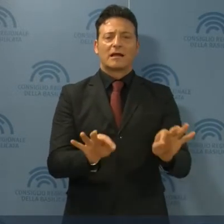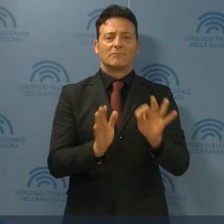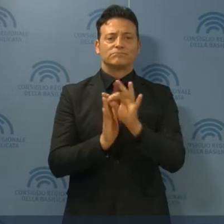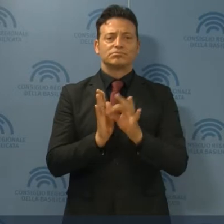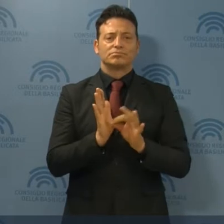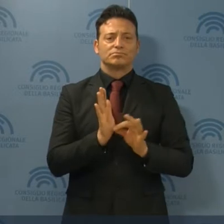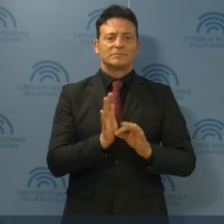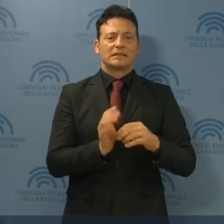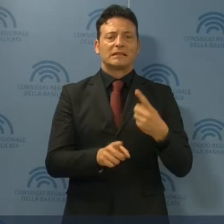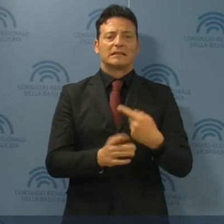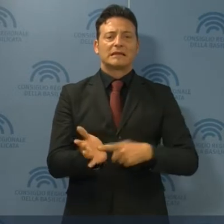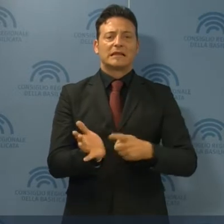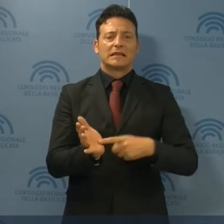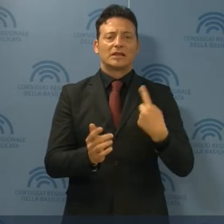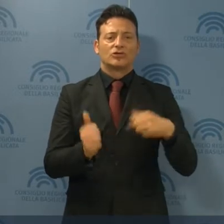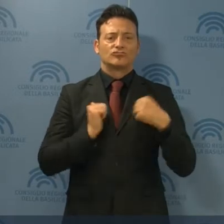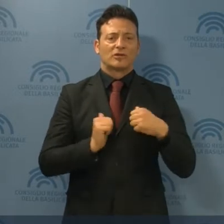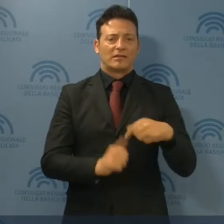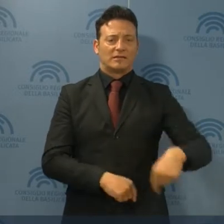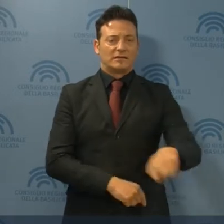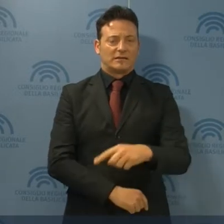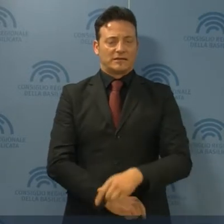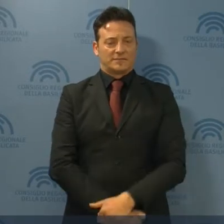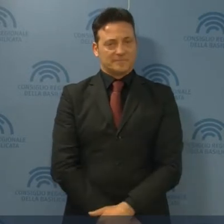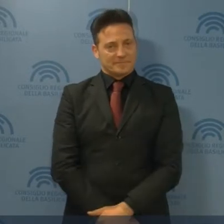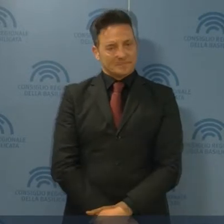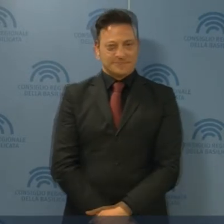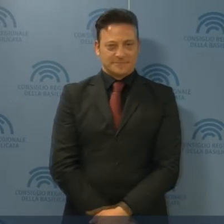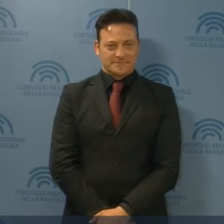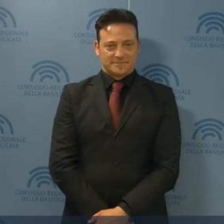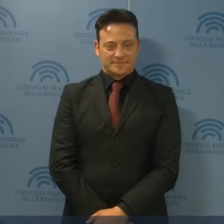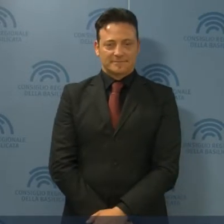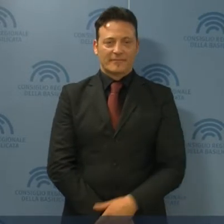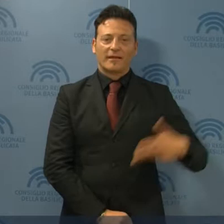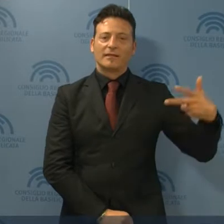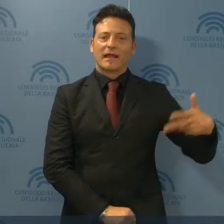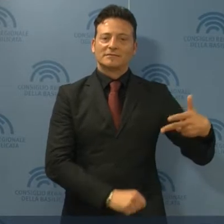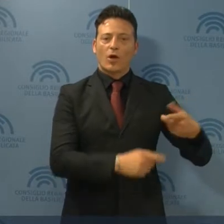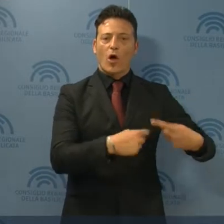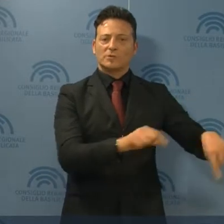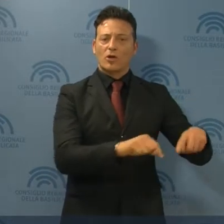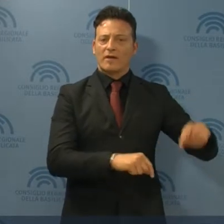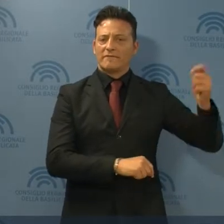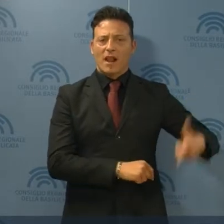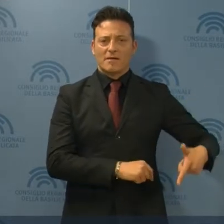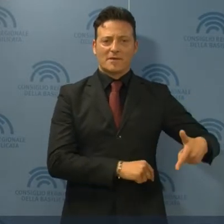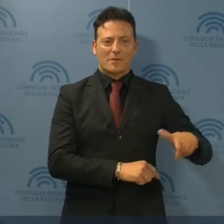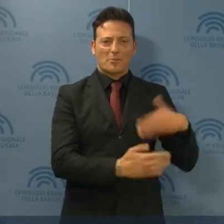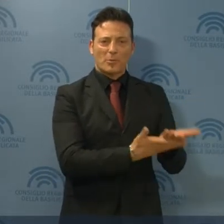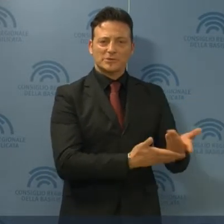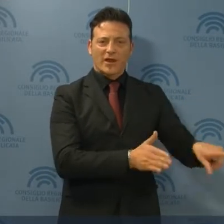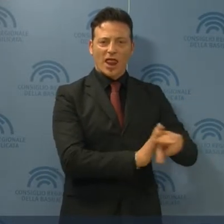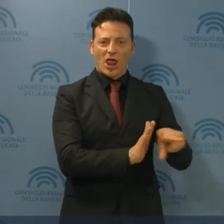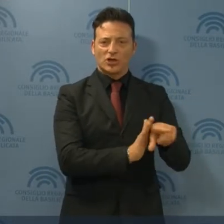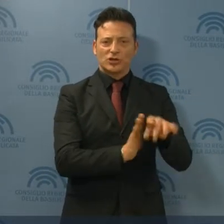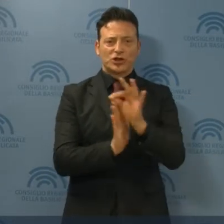realizzare i sacrosanti diritti dei cittadini via libera in terza commissione alla proposta di